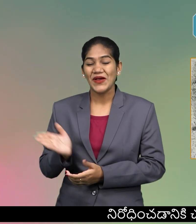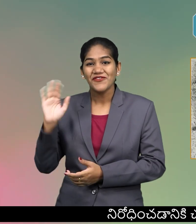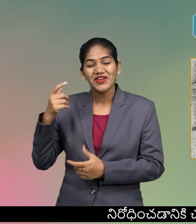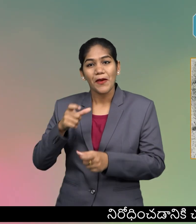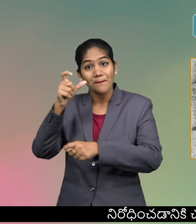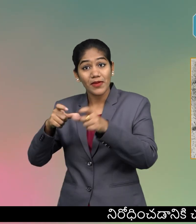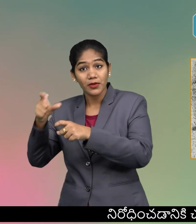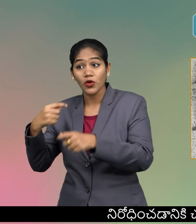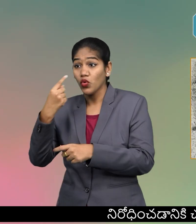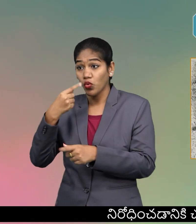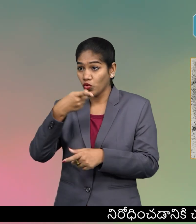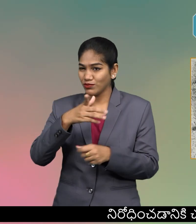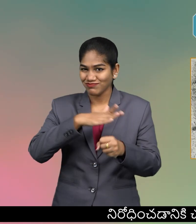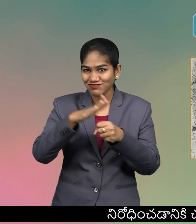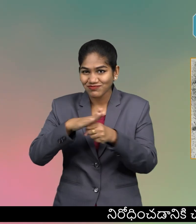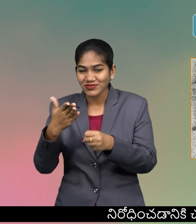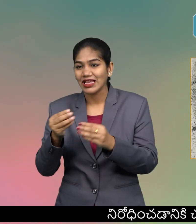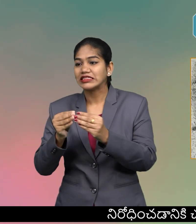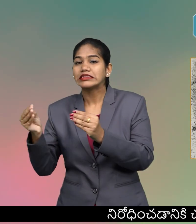నిరోధించడానికి చట్టాలను రూపొందించారు.